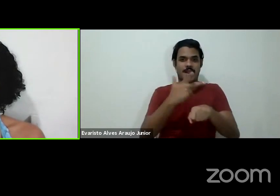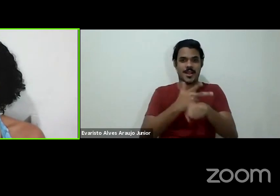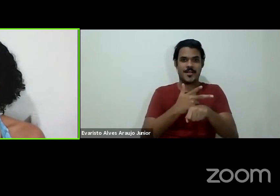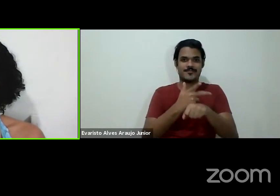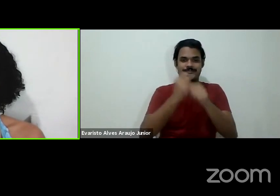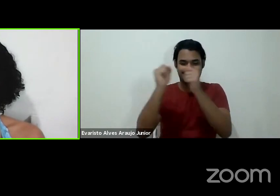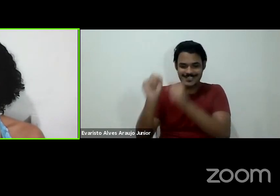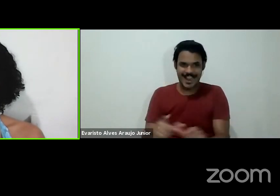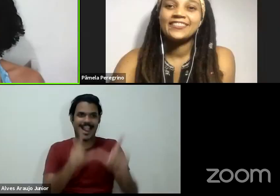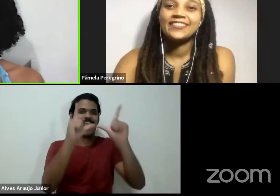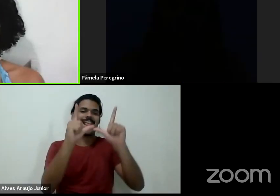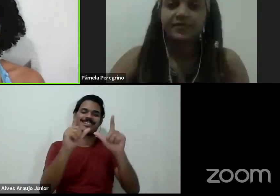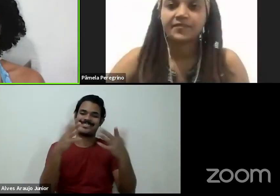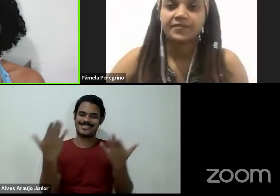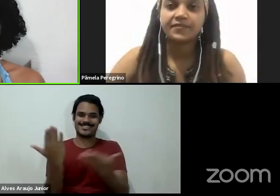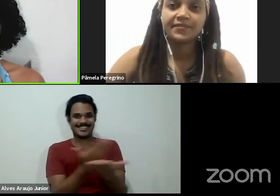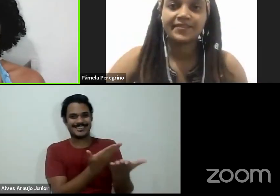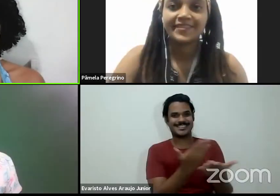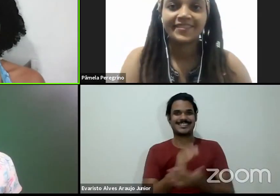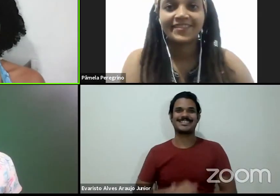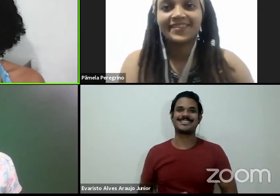apareçam.